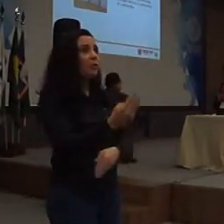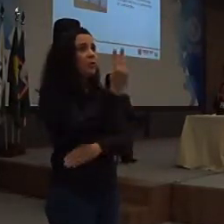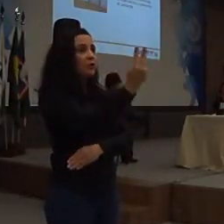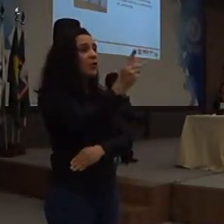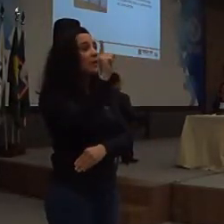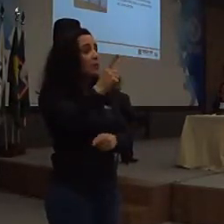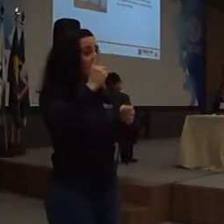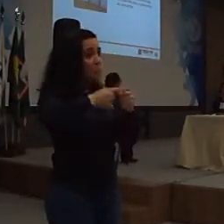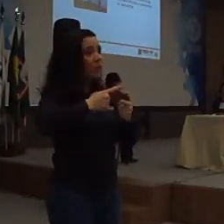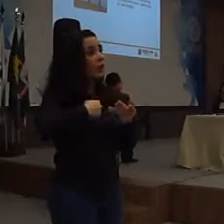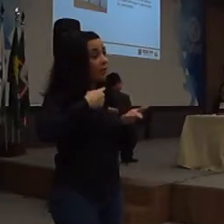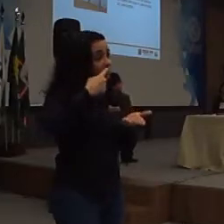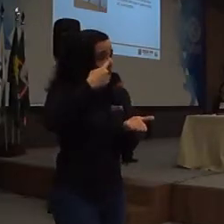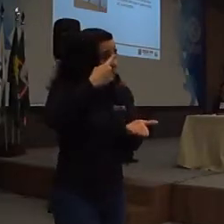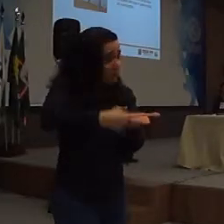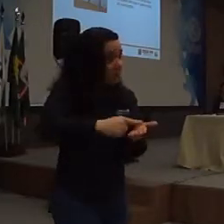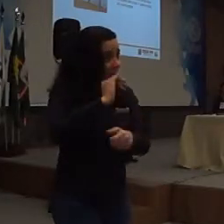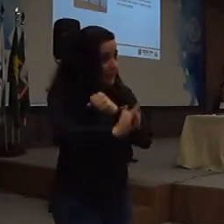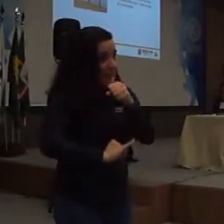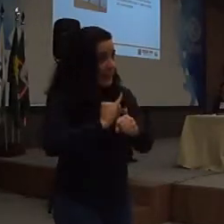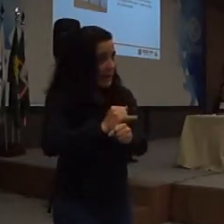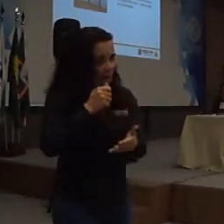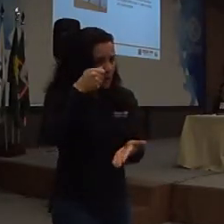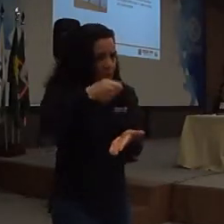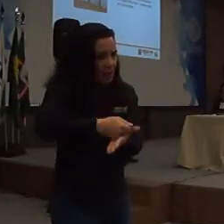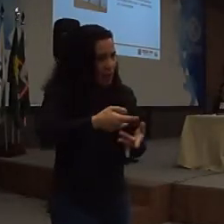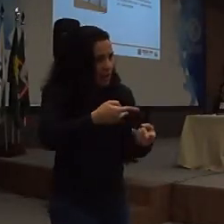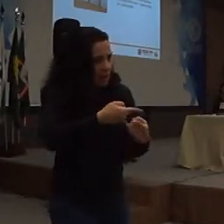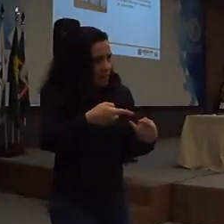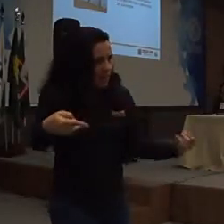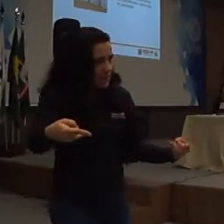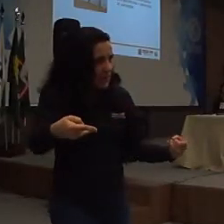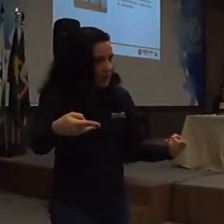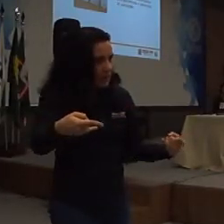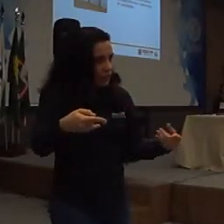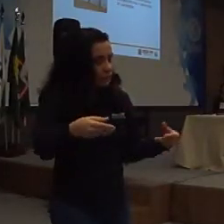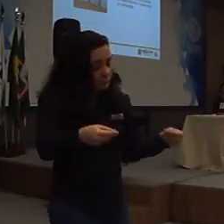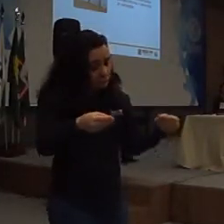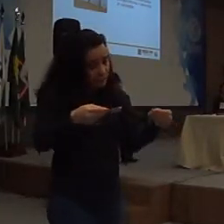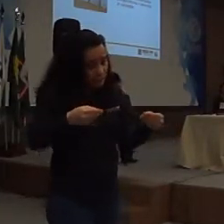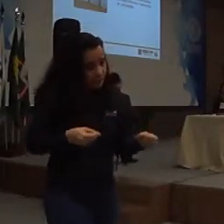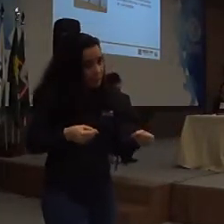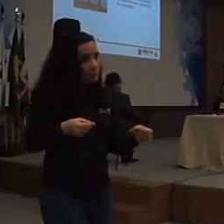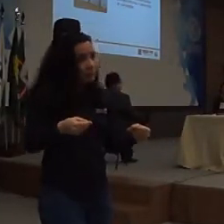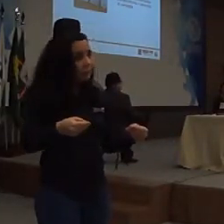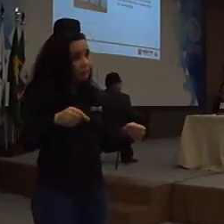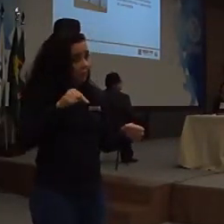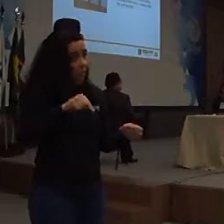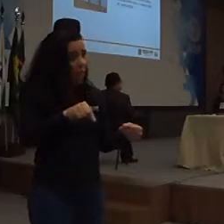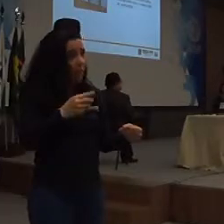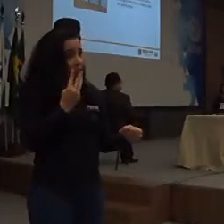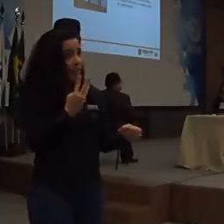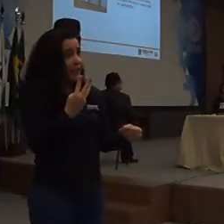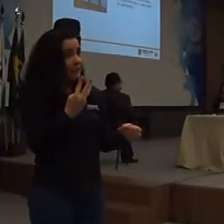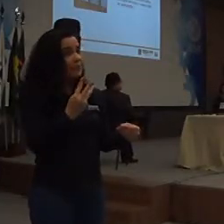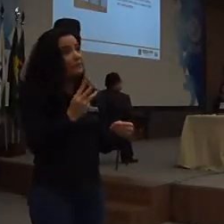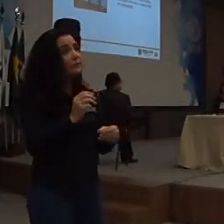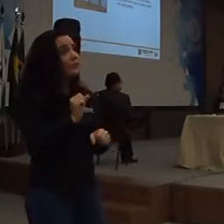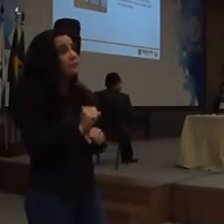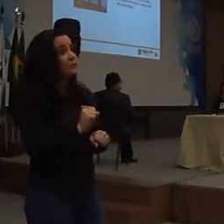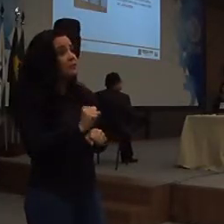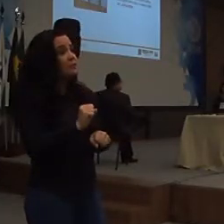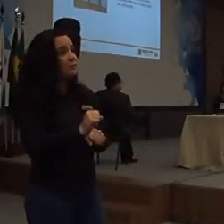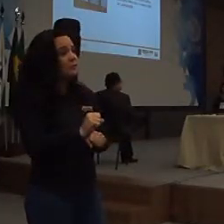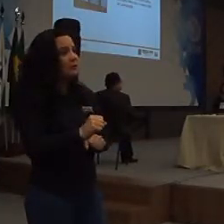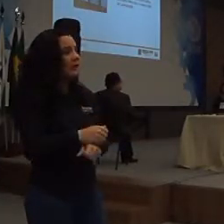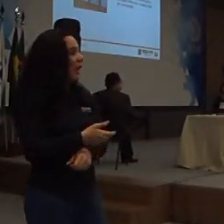Porque ela aparentemente não apresenta sua deficiência e ela perde o voo. E aí depois a